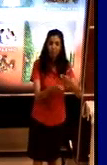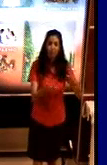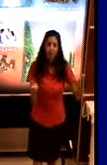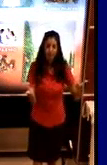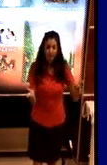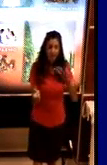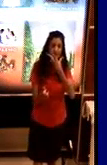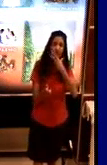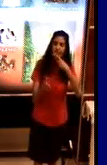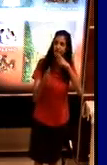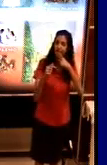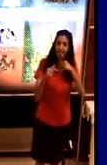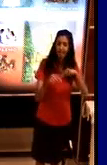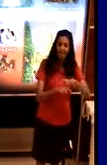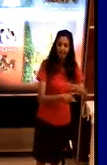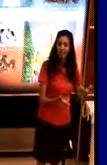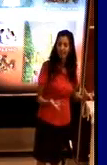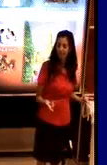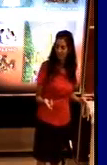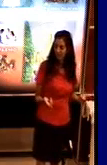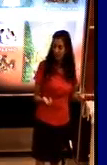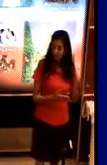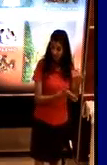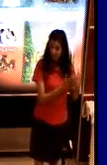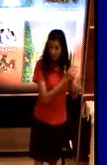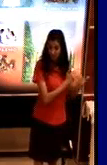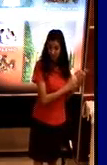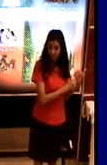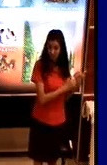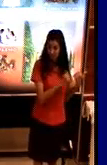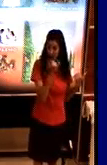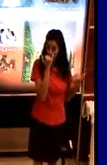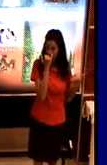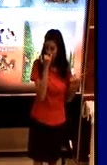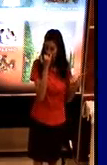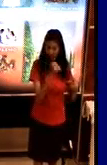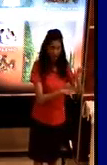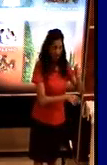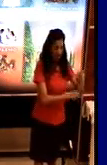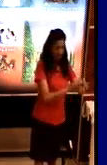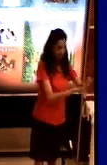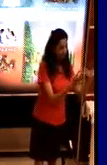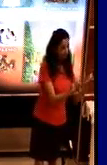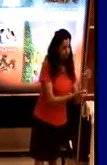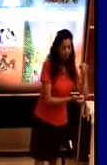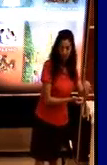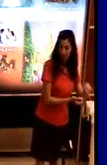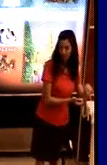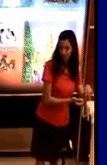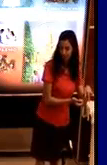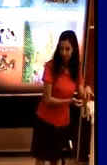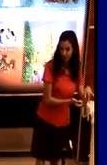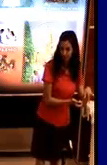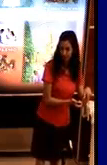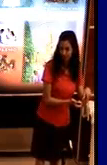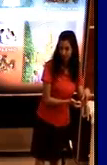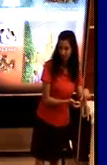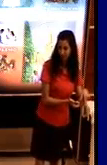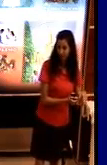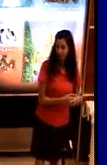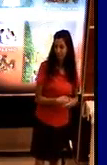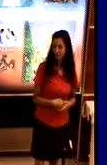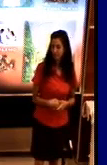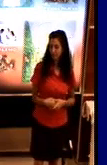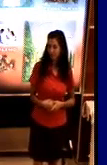sin Dios en el mundo. Claro que sí, hermanos. Los paganos, ¿verdad? Él está hablando aquí de los extranjeros o de los